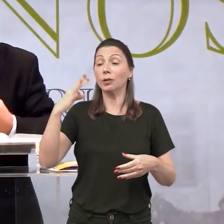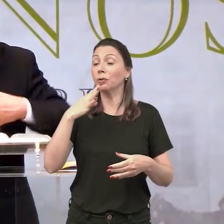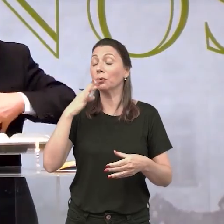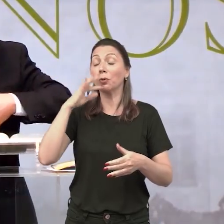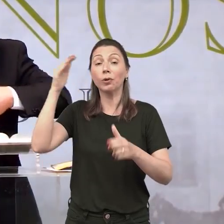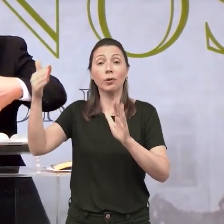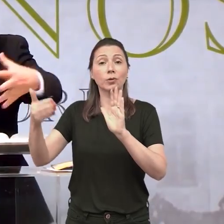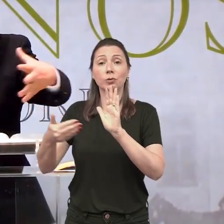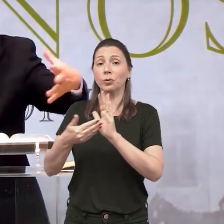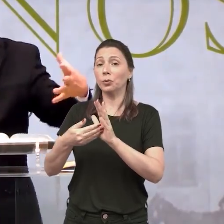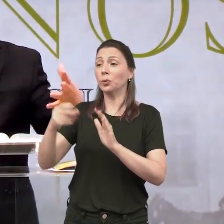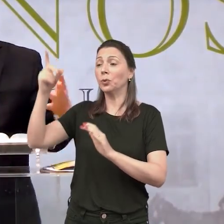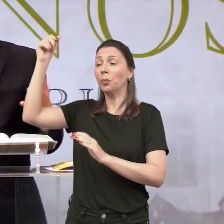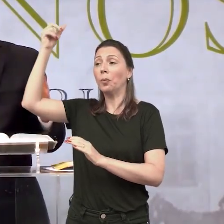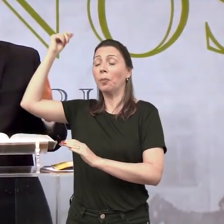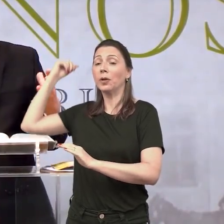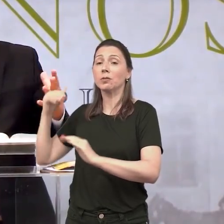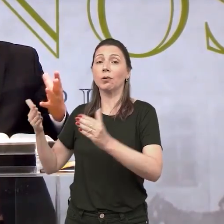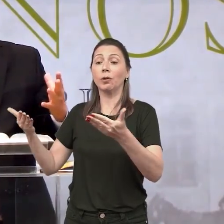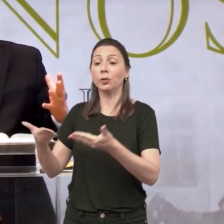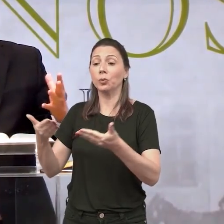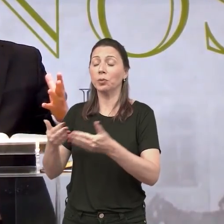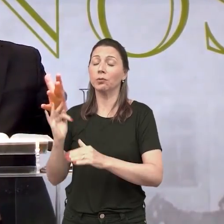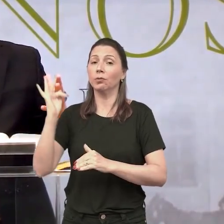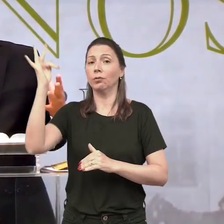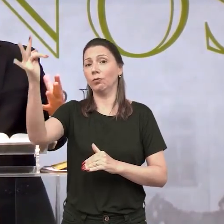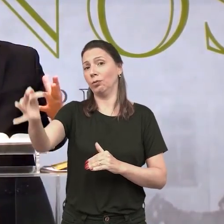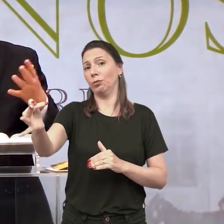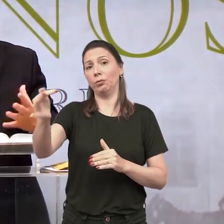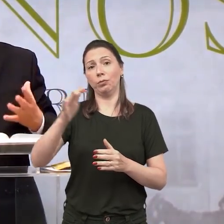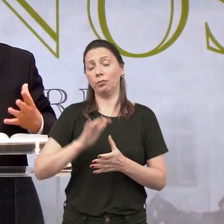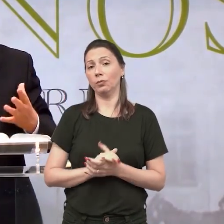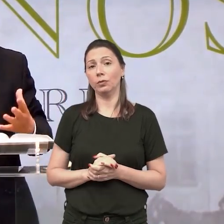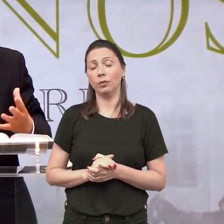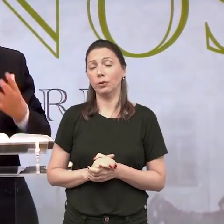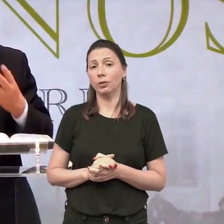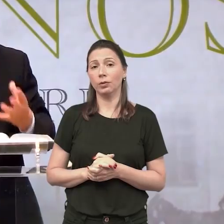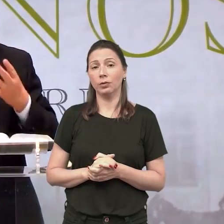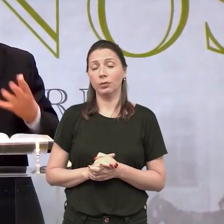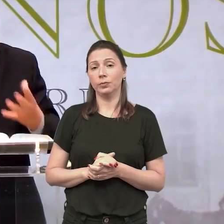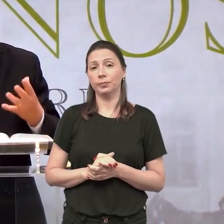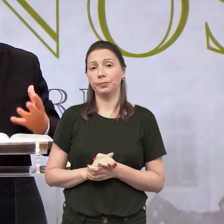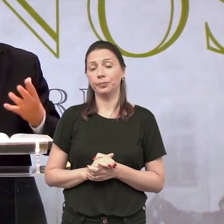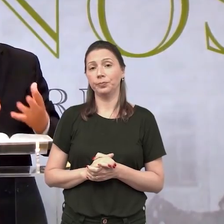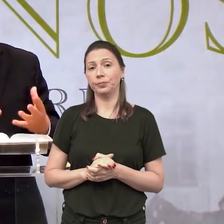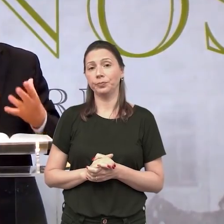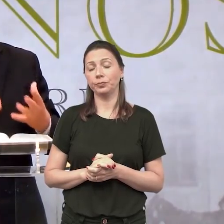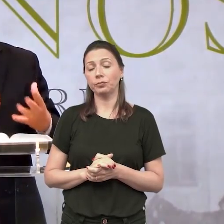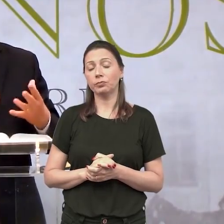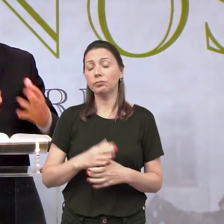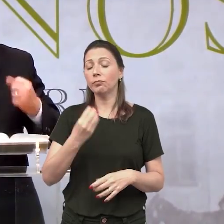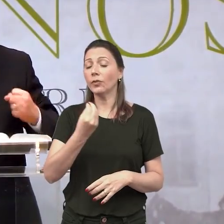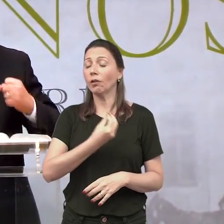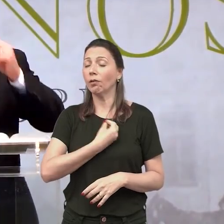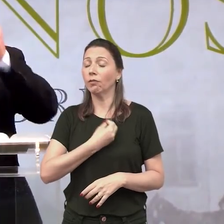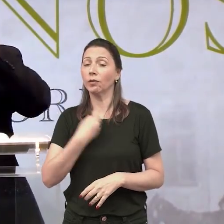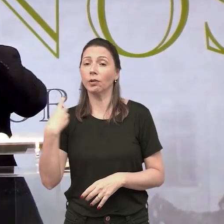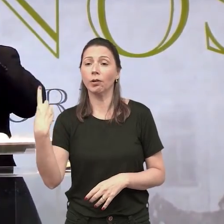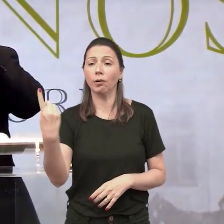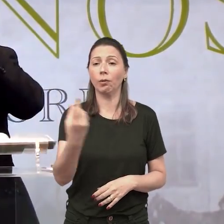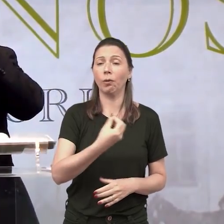coisas. Ele conhece tudo que está ao nosso redor. Ele tem os nossos dias em suas